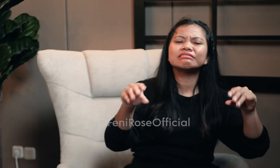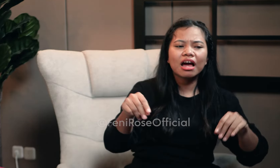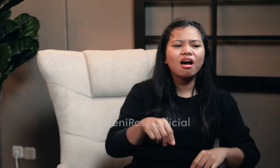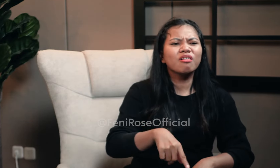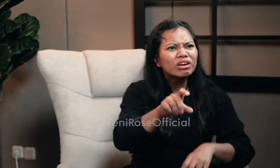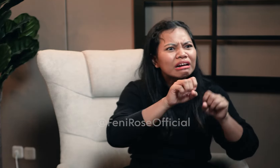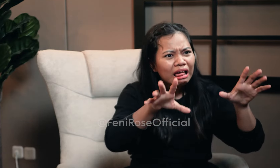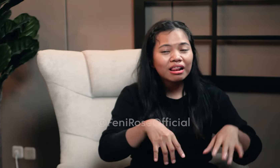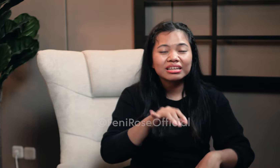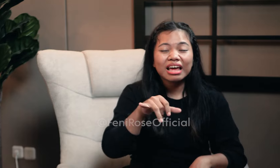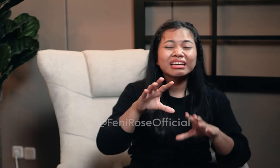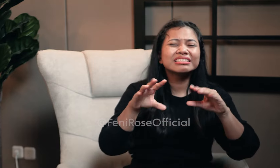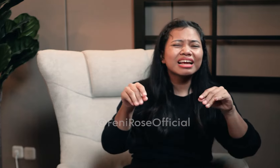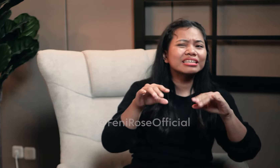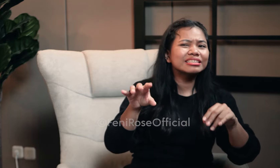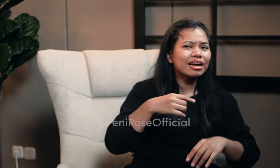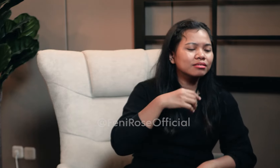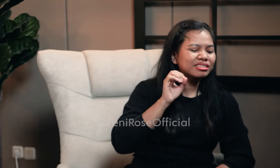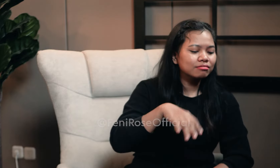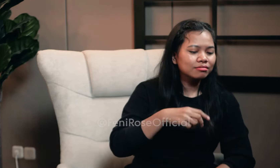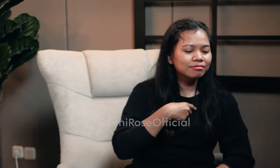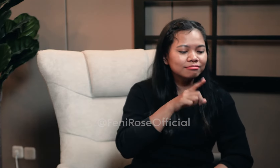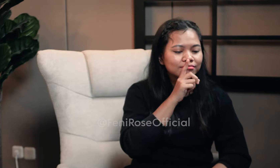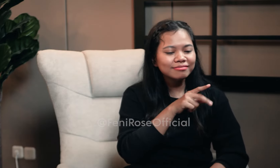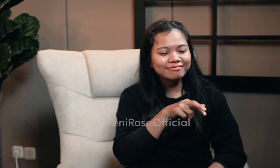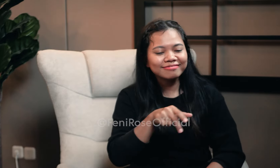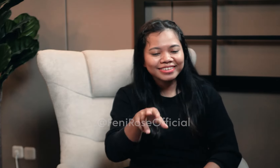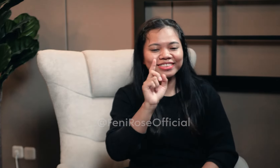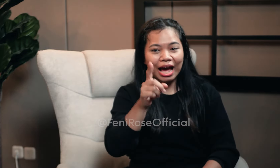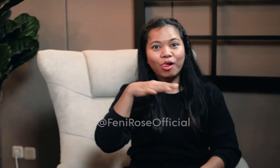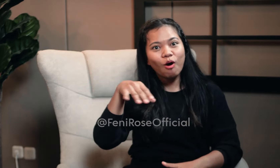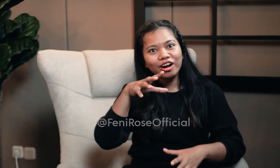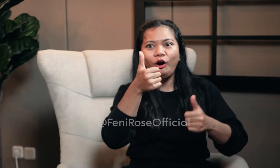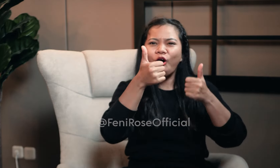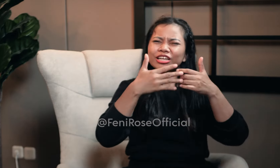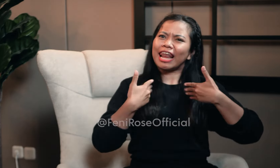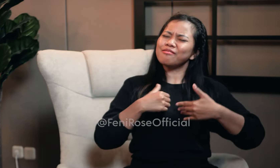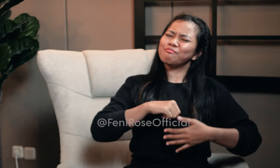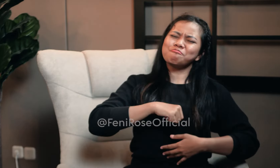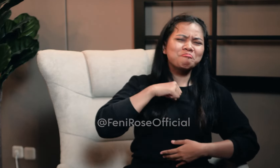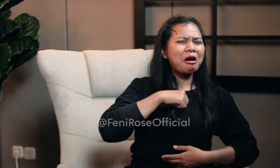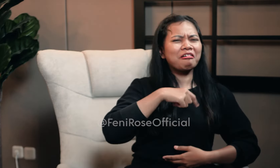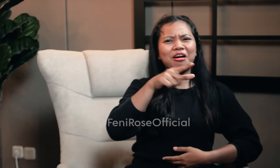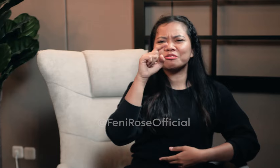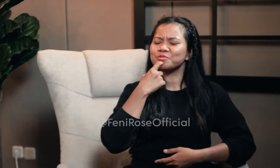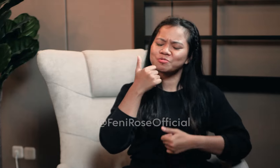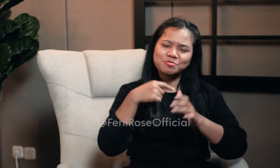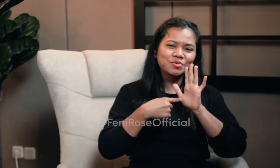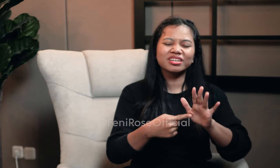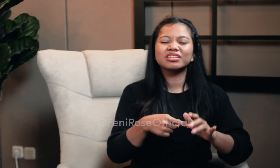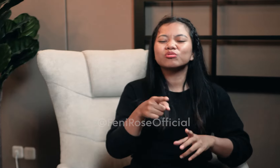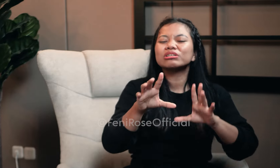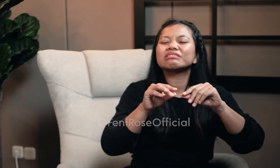Enggak saya cuma kerja aja Oh kerja Iya kerja ya udah saya diam aja tapi keluarga yang lain Bilang Wah saya sebangga dengan